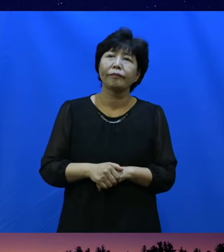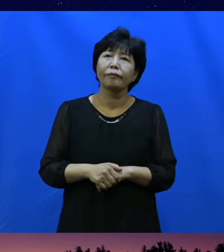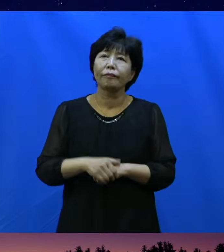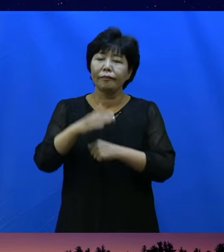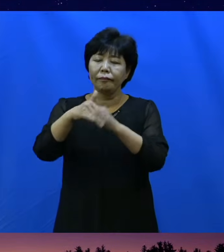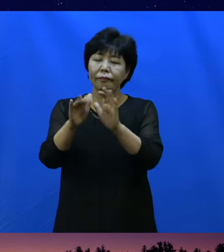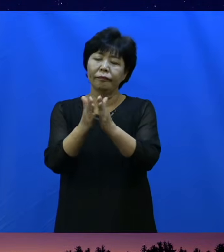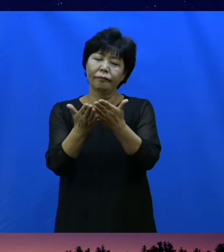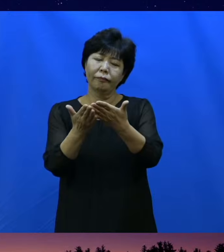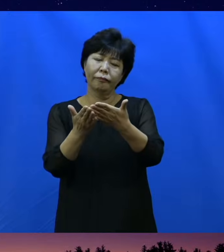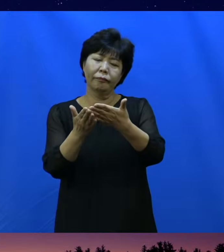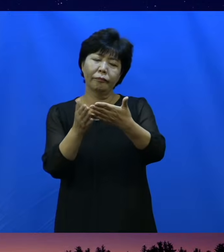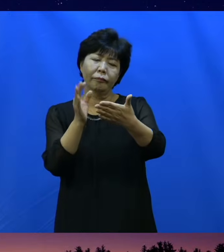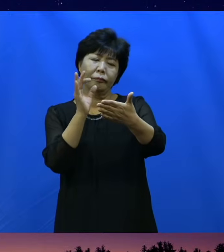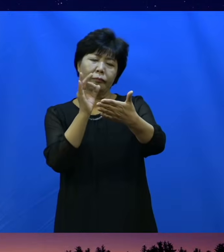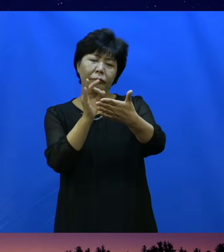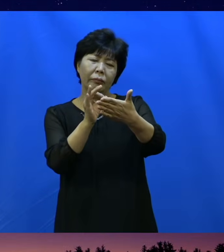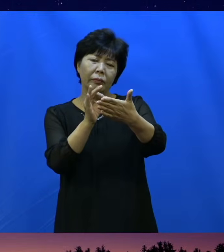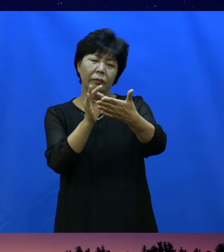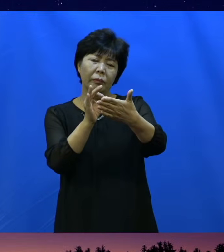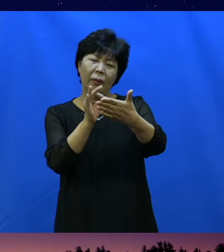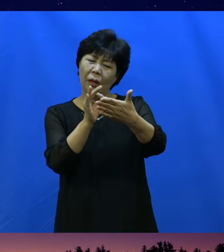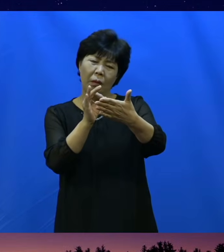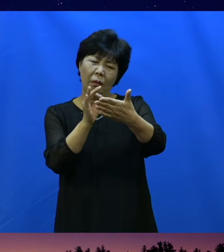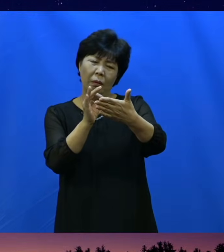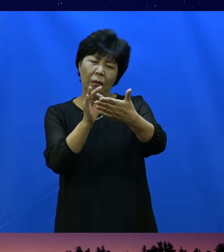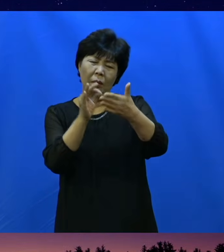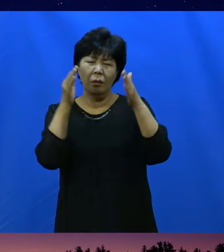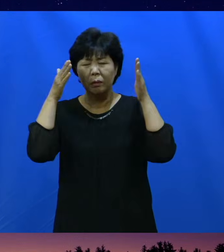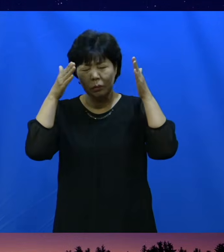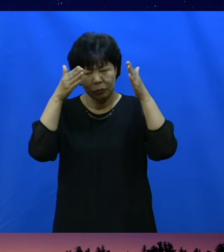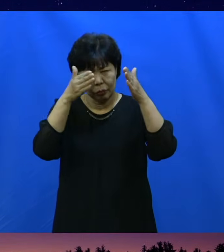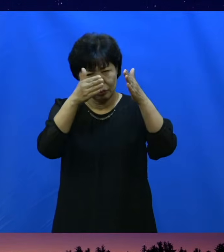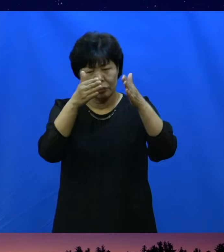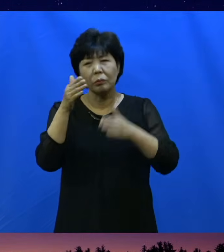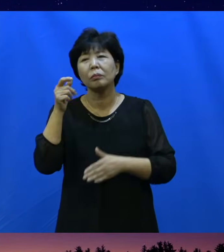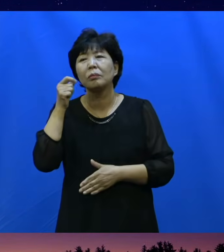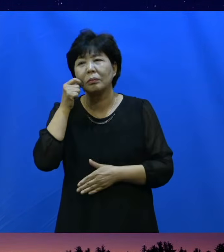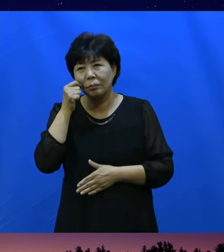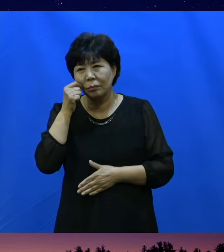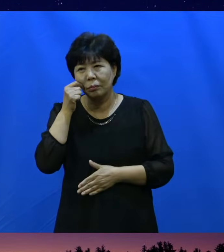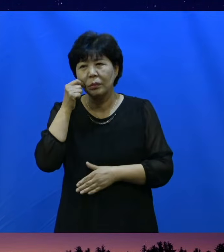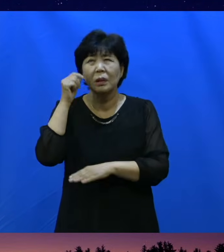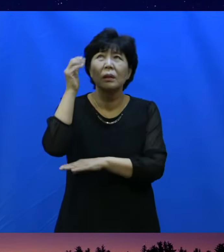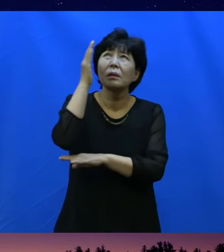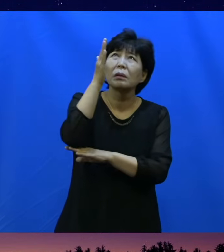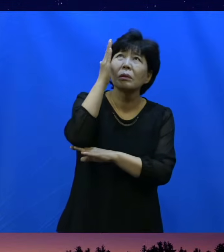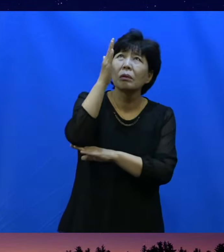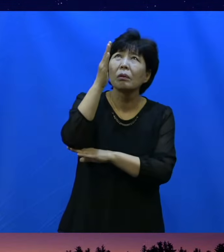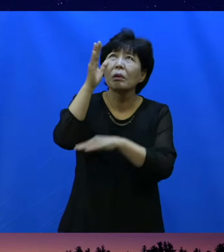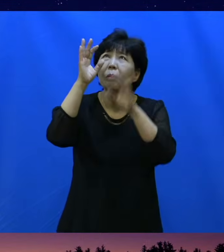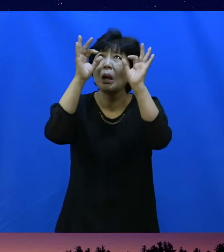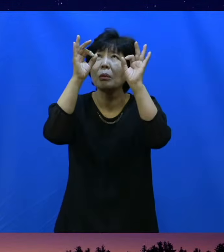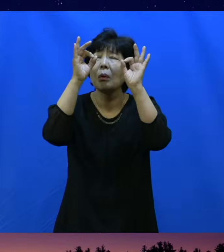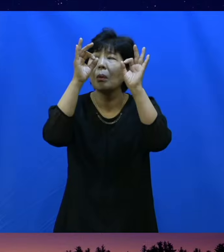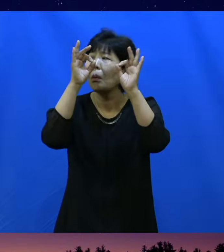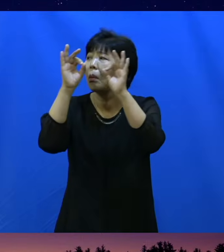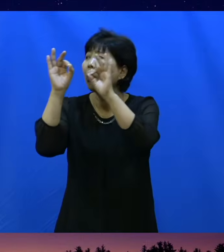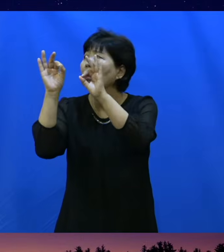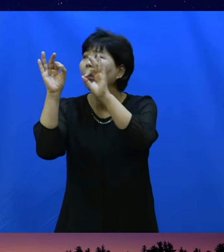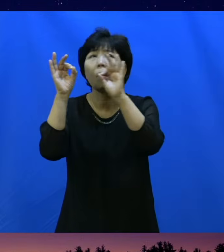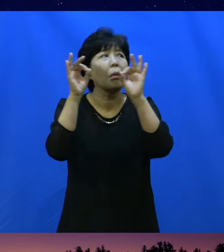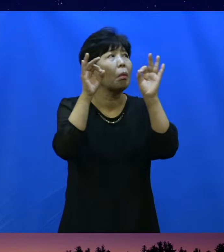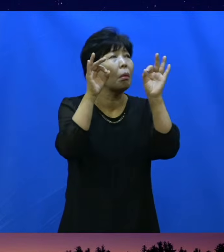성경을 펴도 마음이 산만해지니까 성경이 안 들어오는 거예요. 안 들어오는 거. 설교도 잘 안 들어오고.